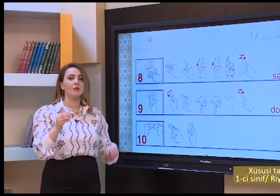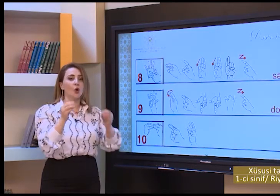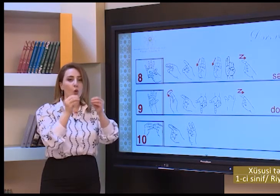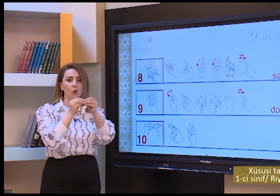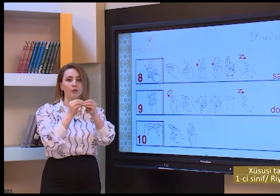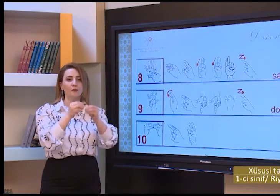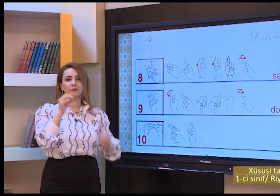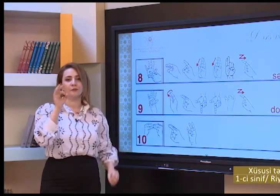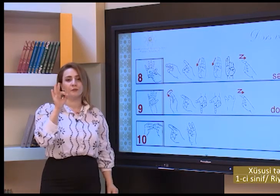10